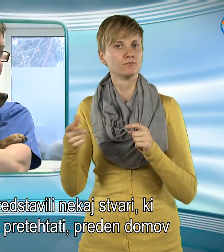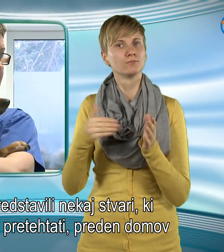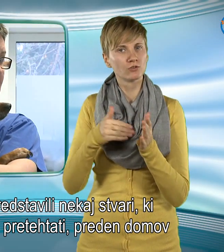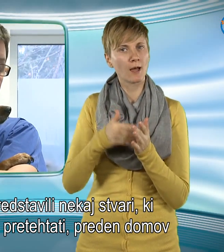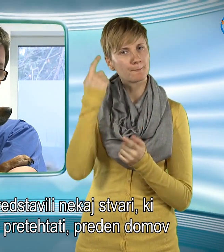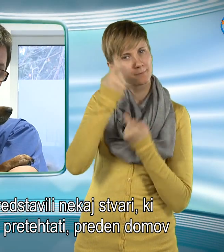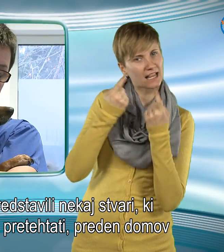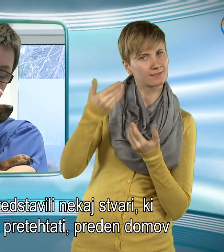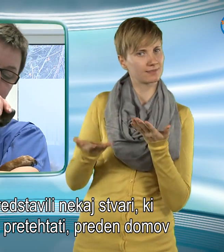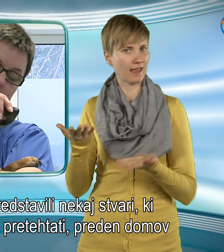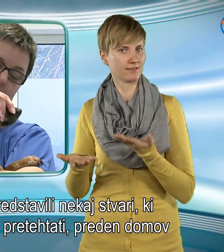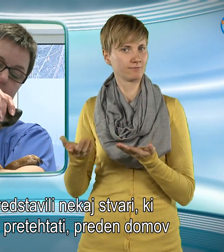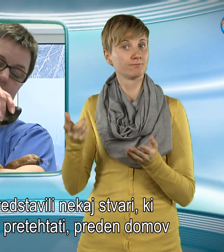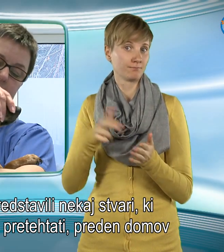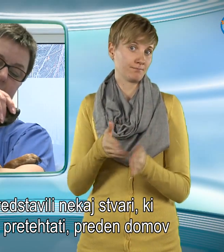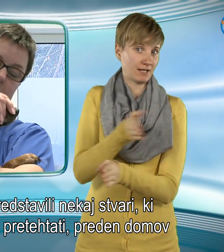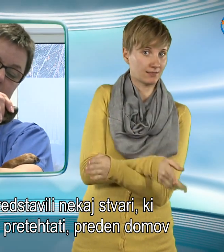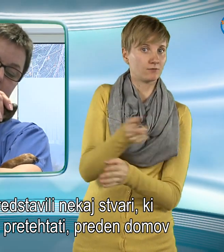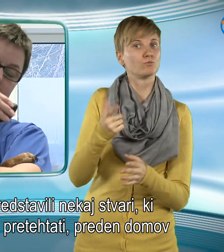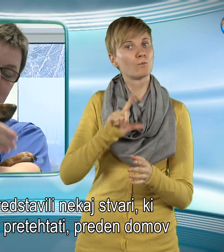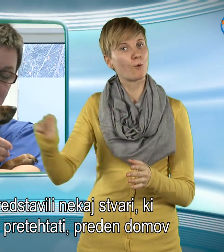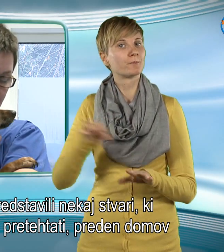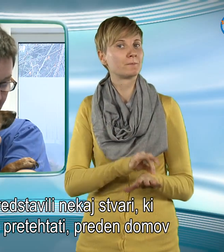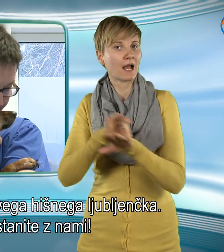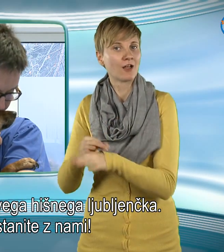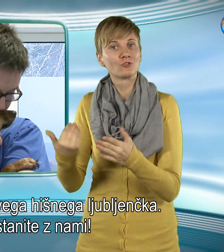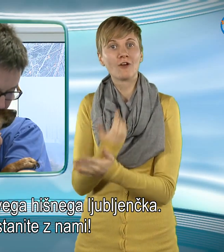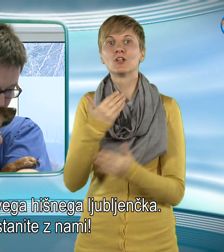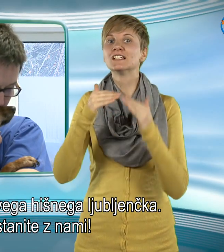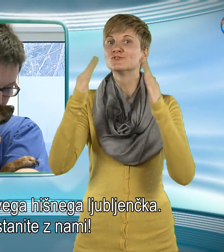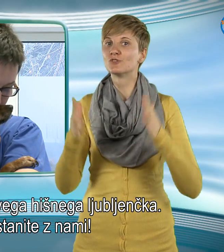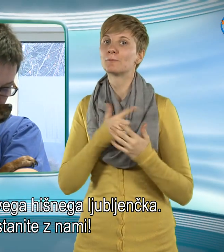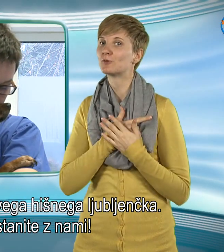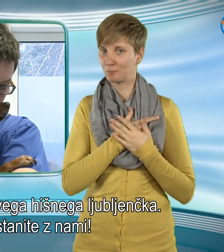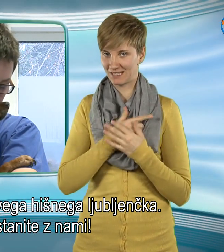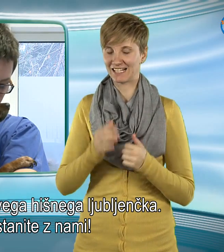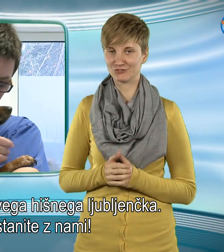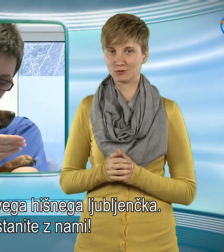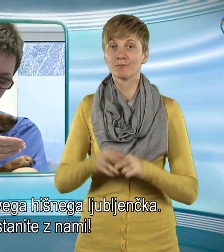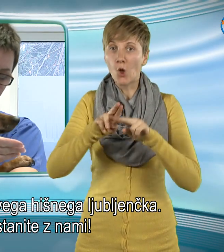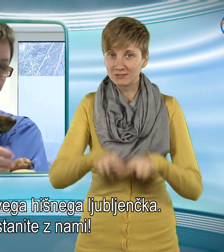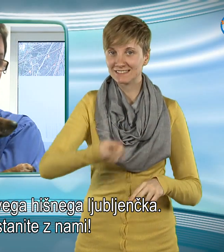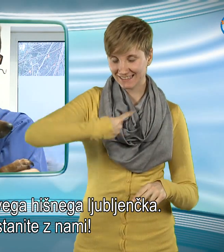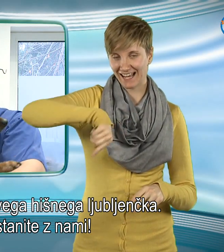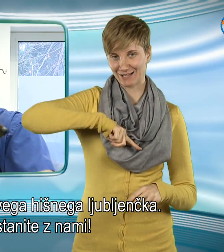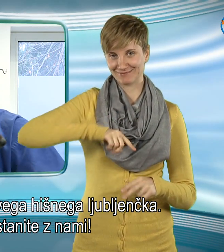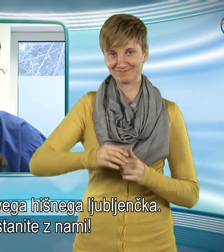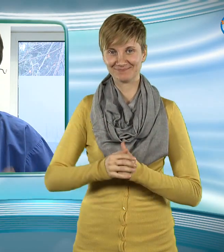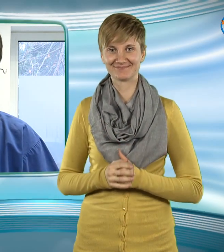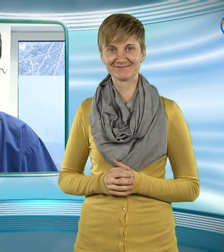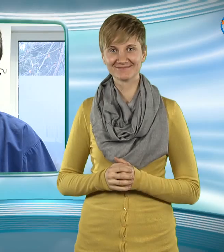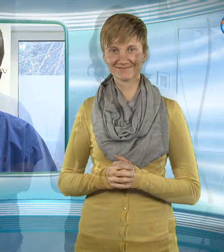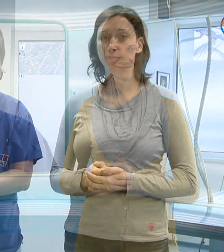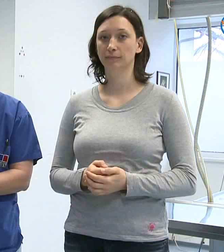potrebno pretehtati, preden domov pripeljete novega hišnega ljubljenčka. Ostanite z